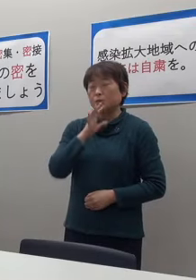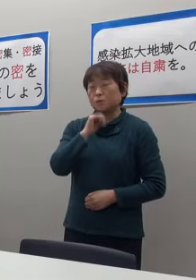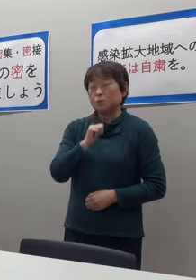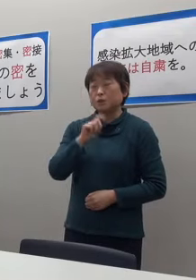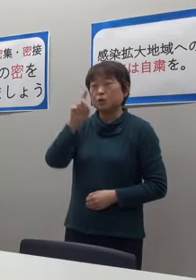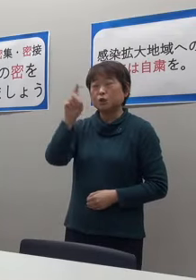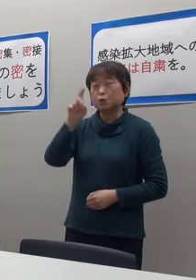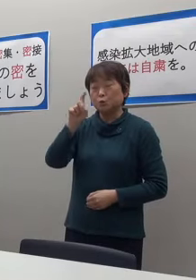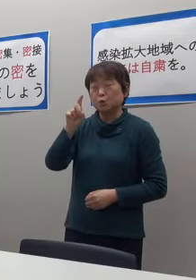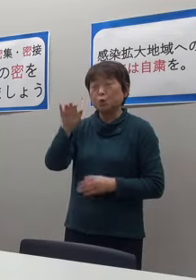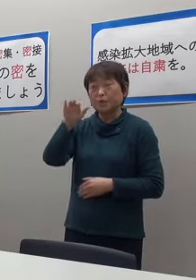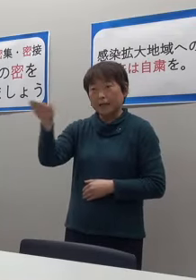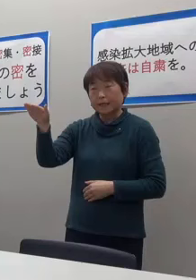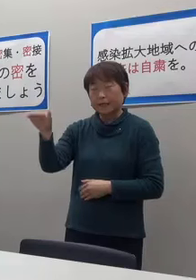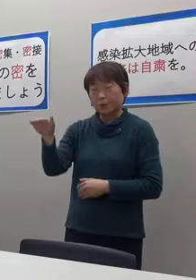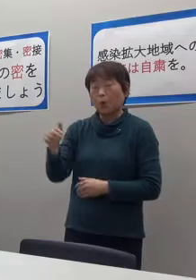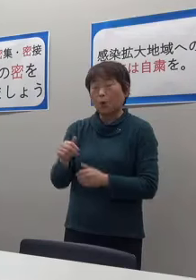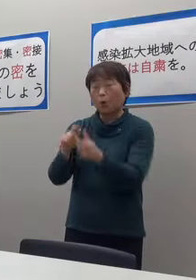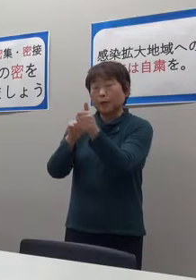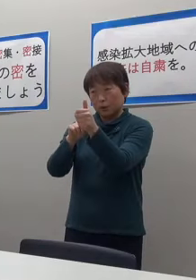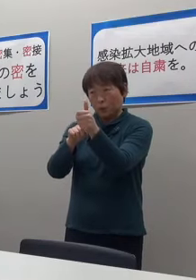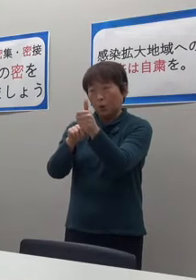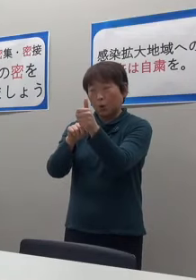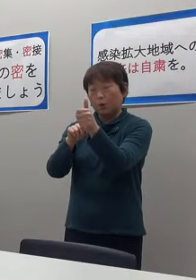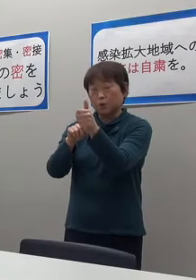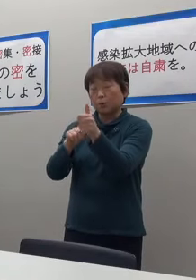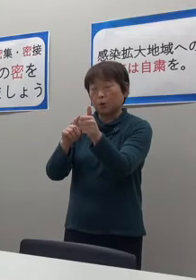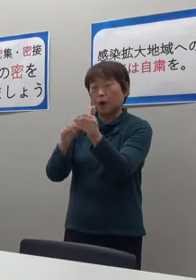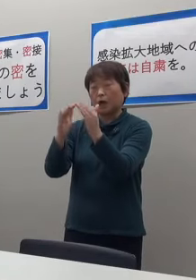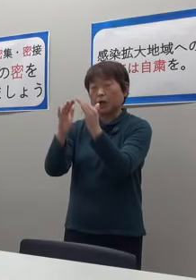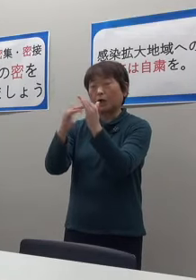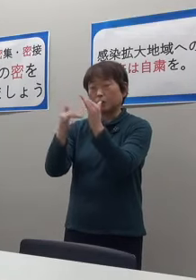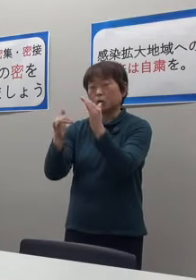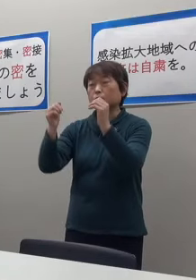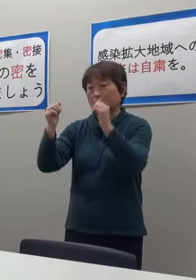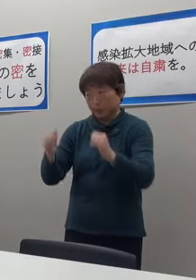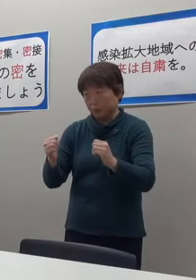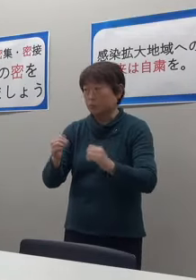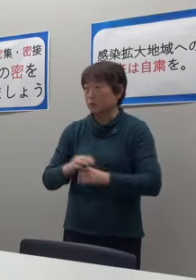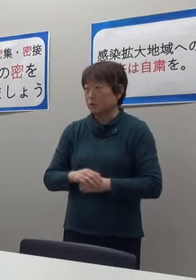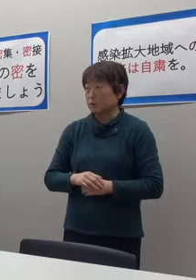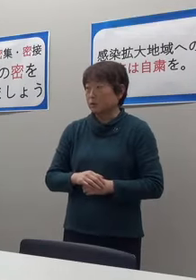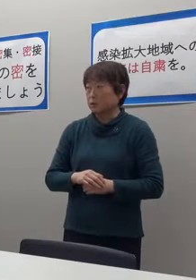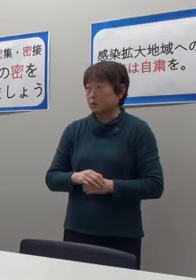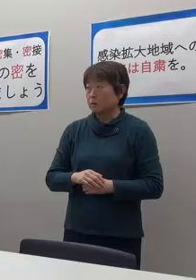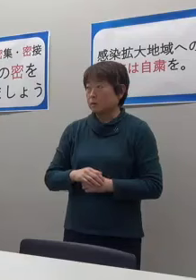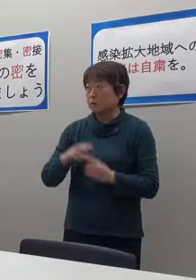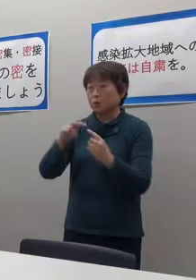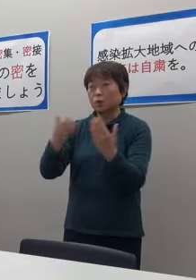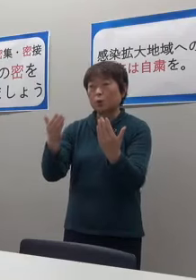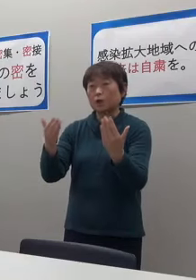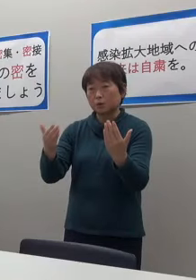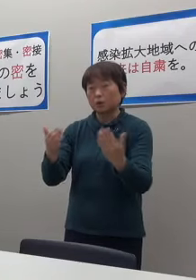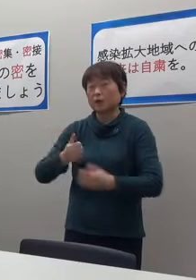家族です。 でこの中津第一小学校に通っている兄弟、これあの性別は男 では 差し控え させていただき